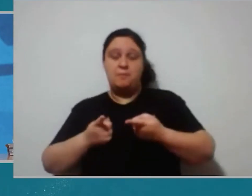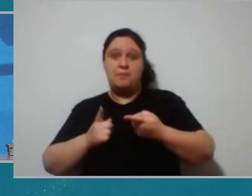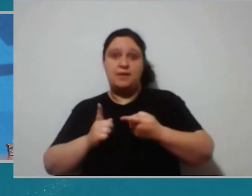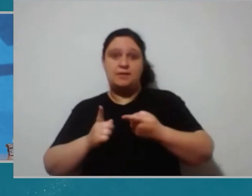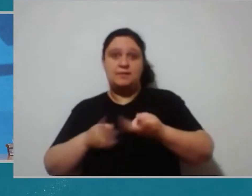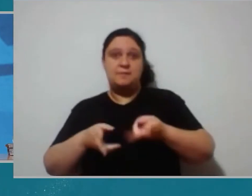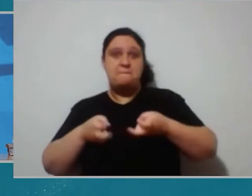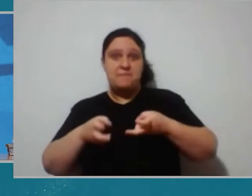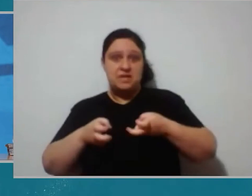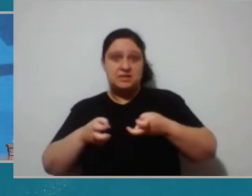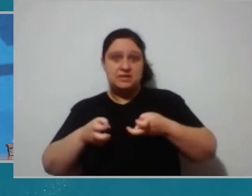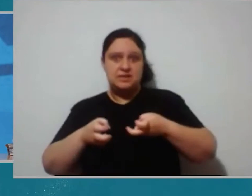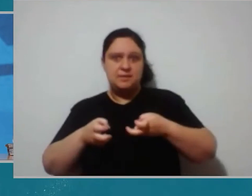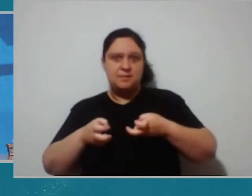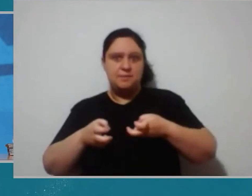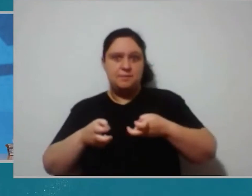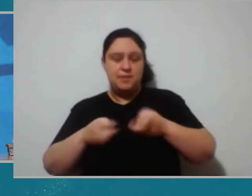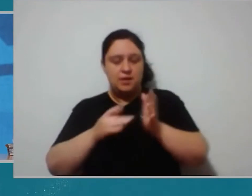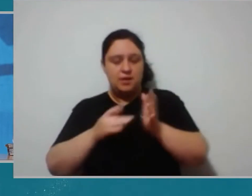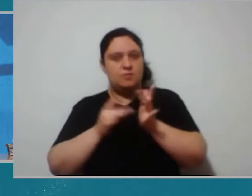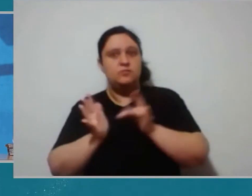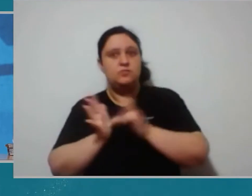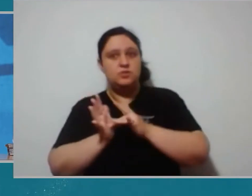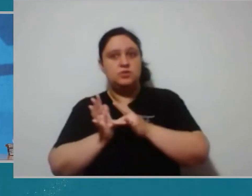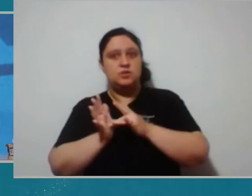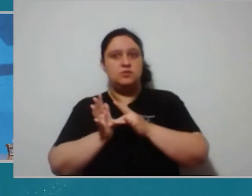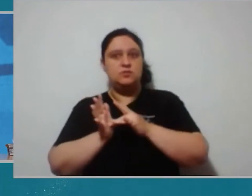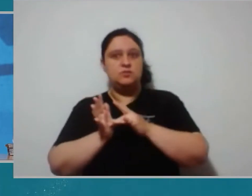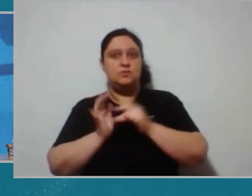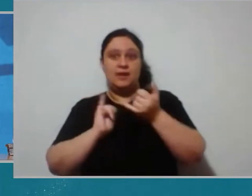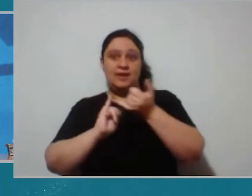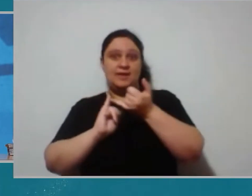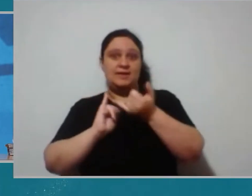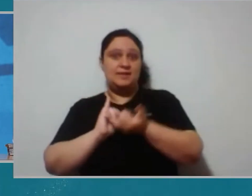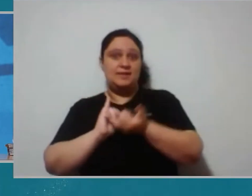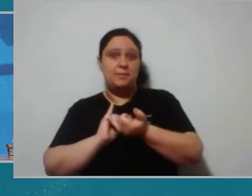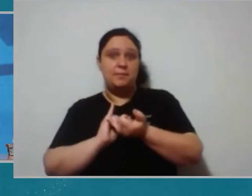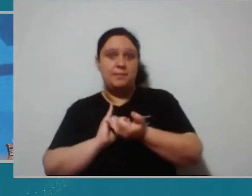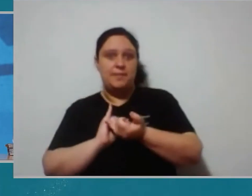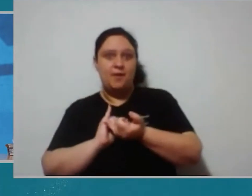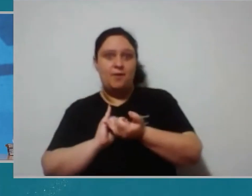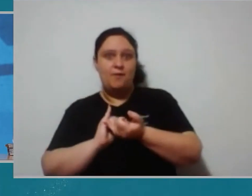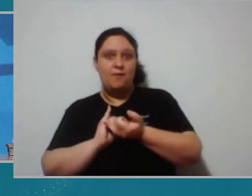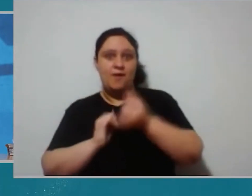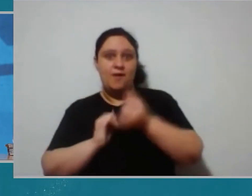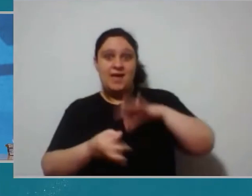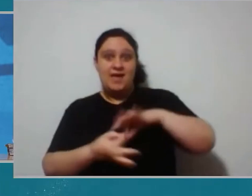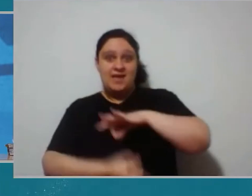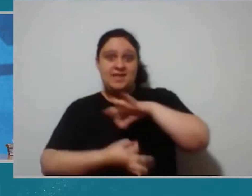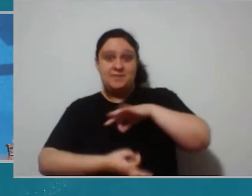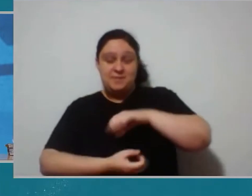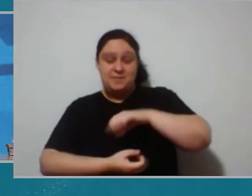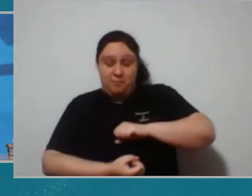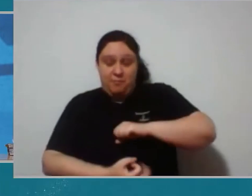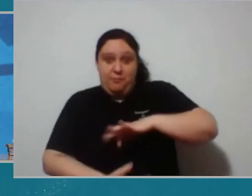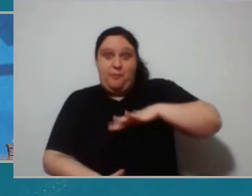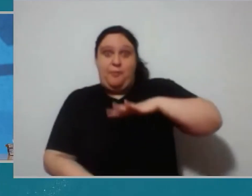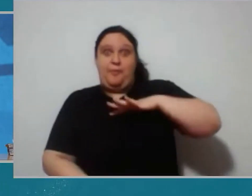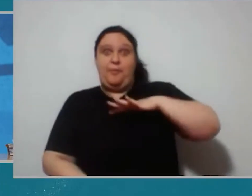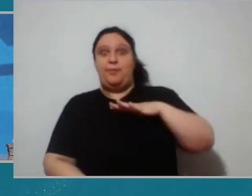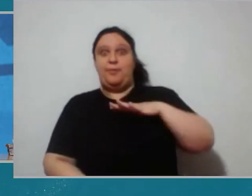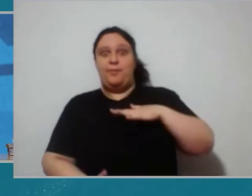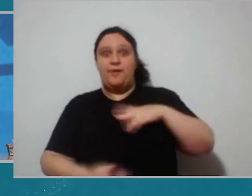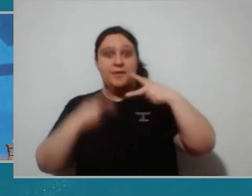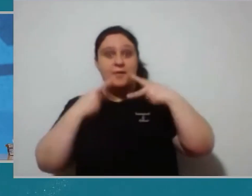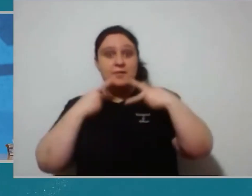E ele estremeceu. Isabel ficou cheio do Espírito Santo. E profetizou. Irmãos, e aquele?